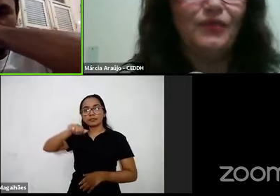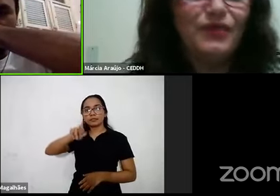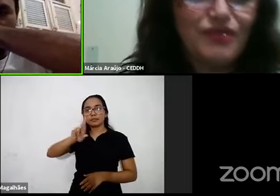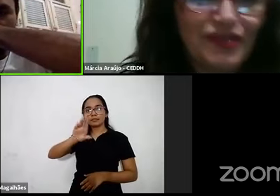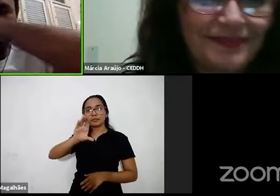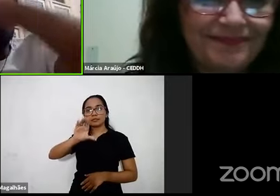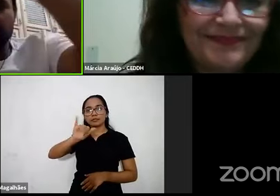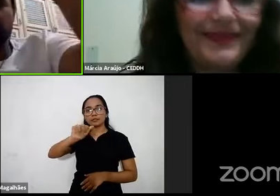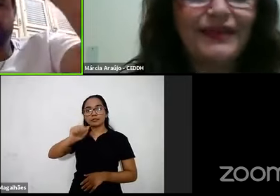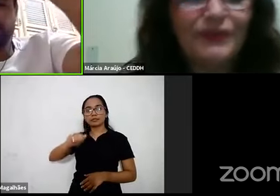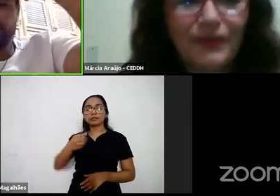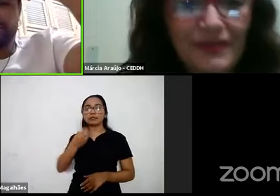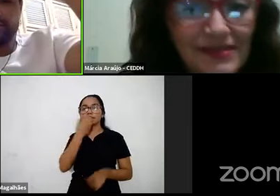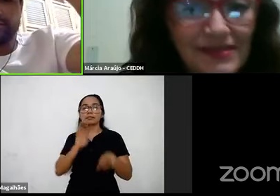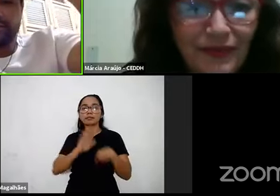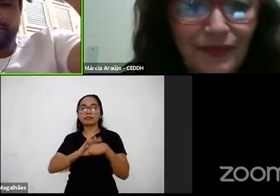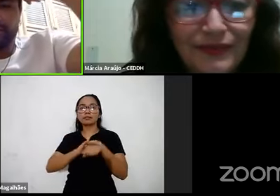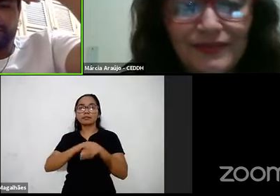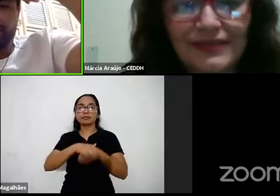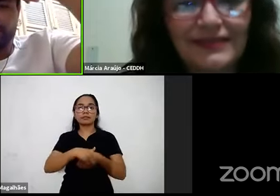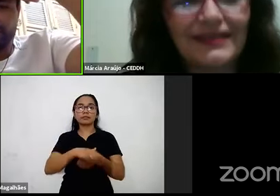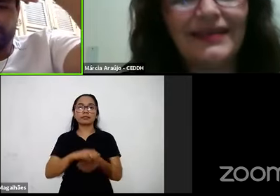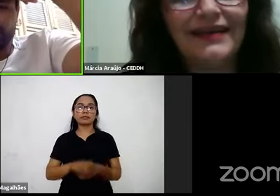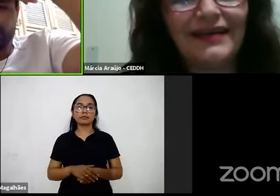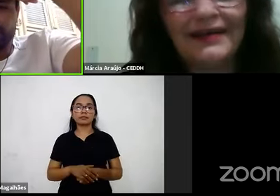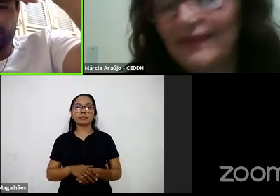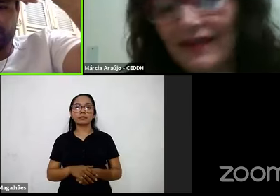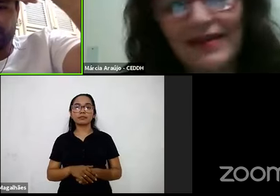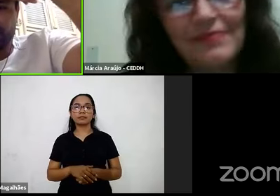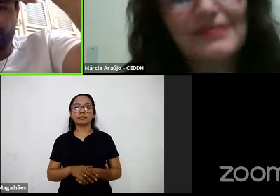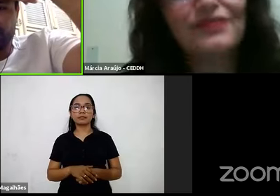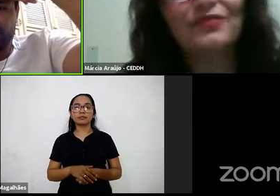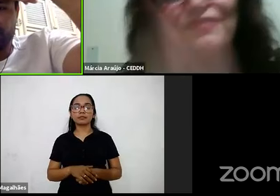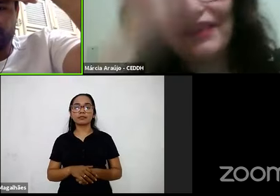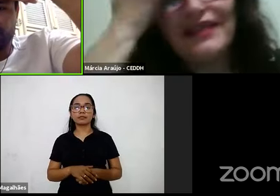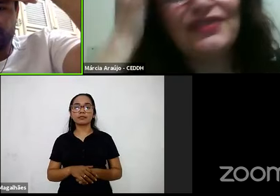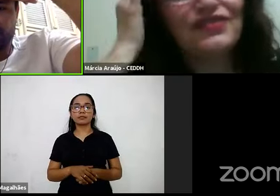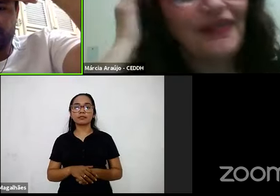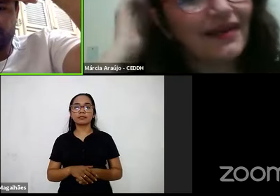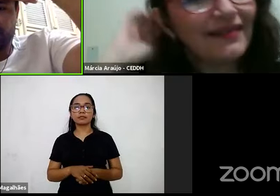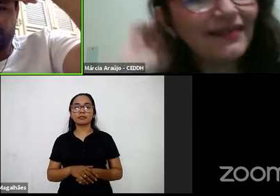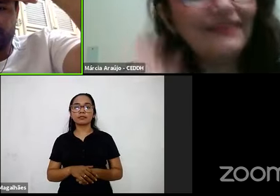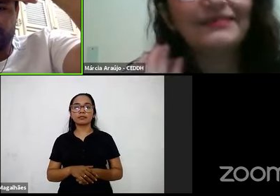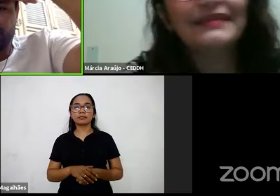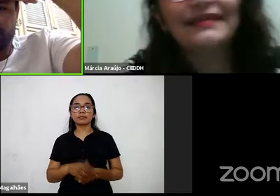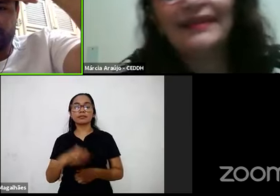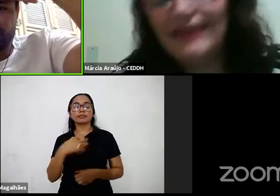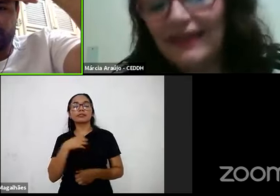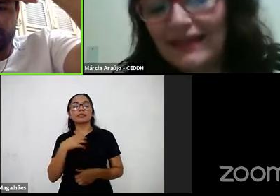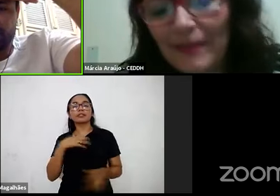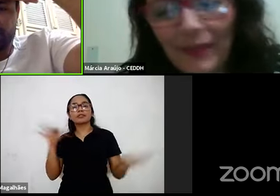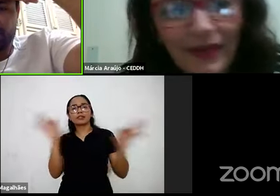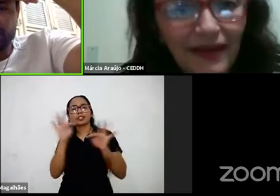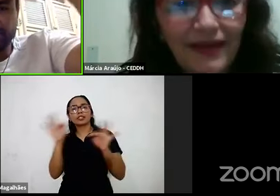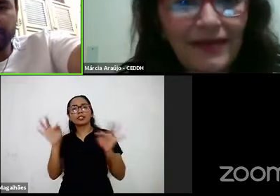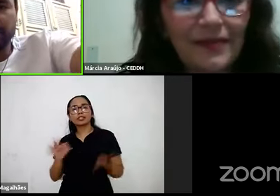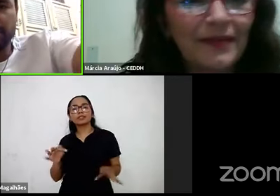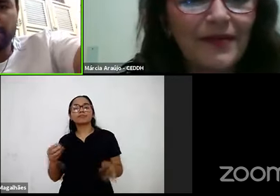Boa noite a todos e todas. Me sinto muito feliz de estar aqui,